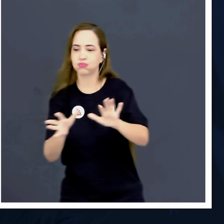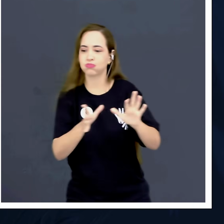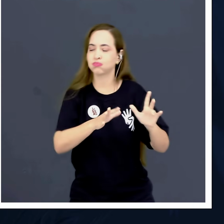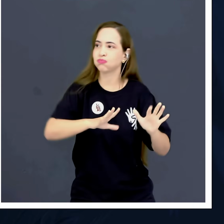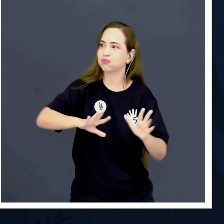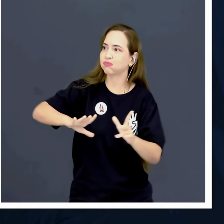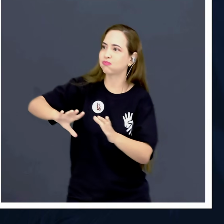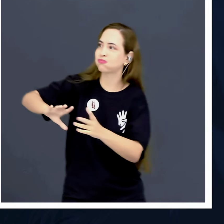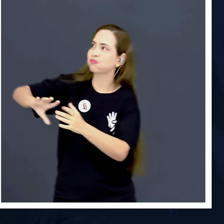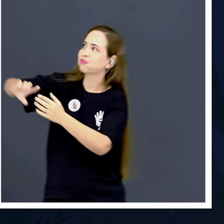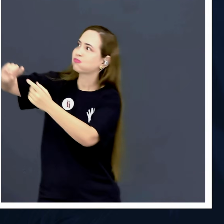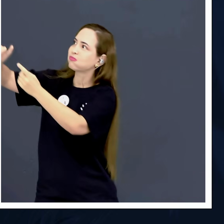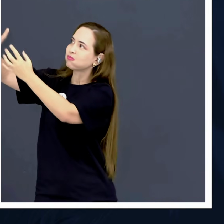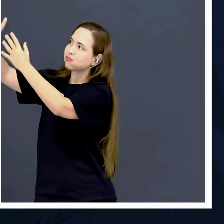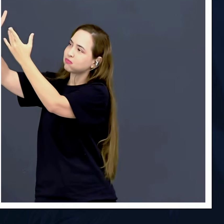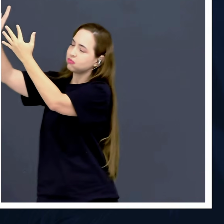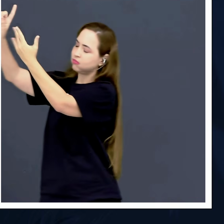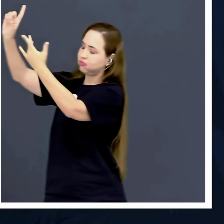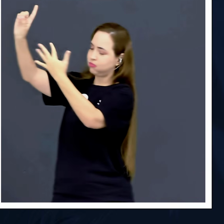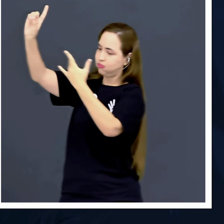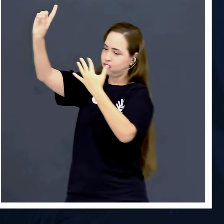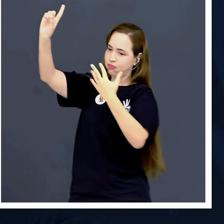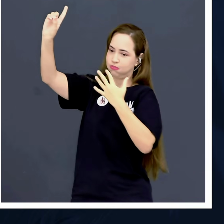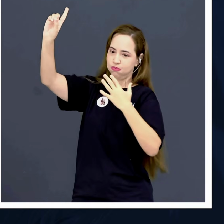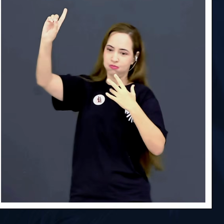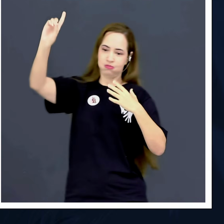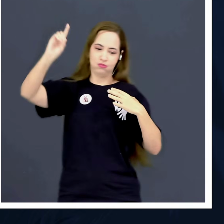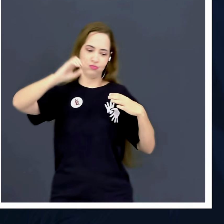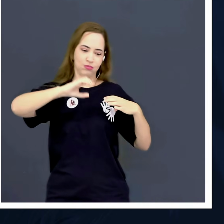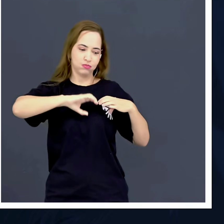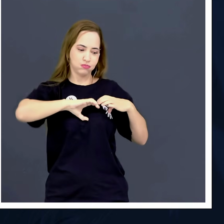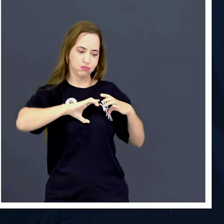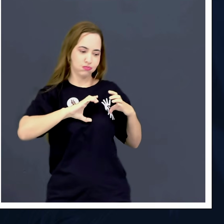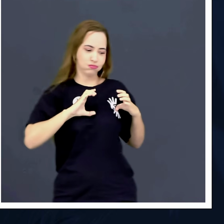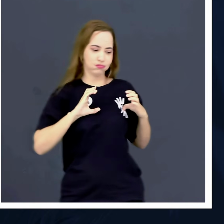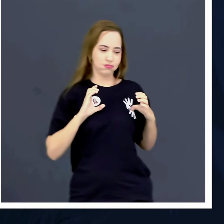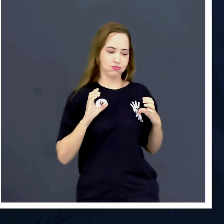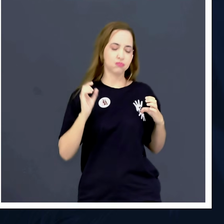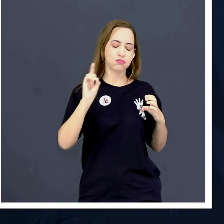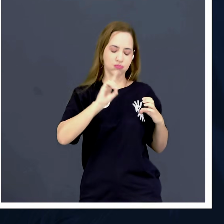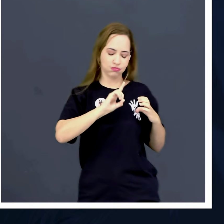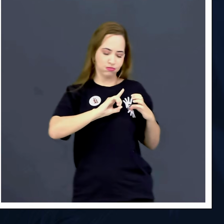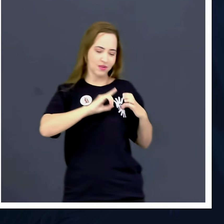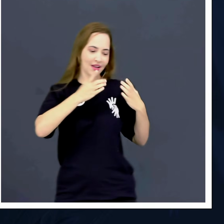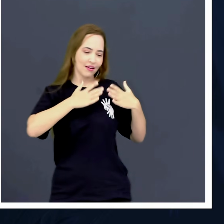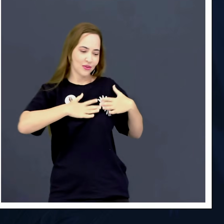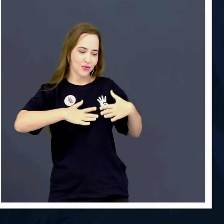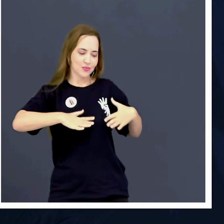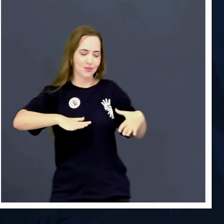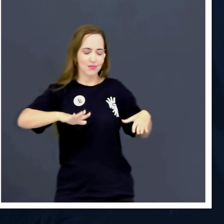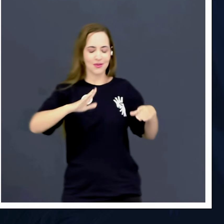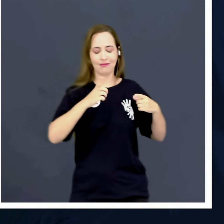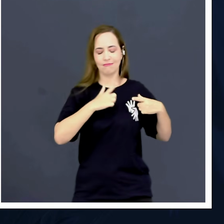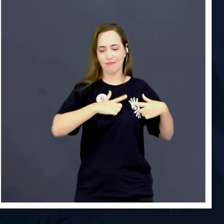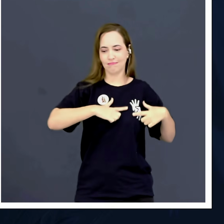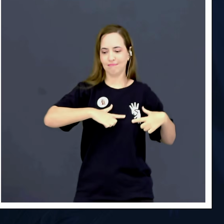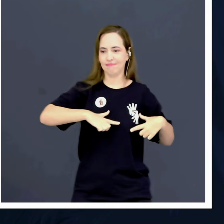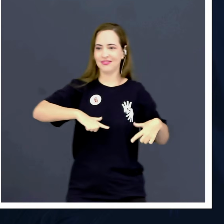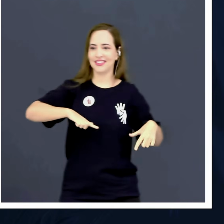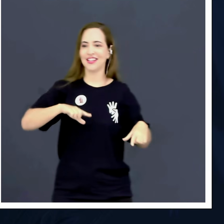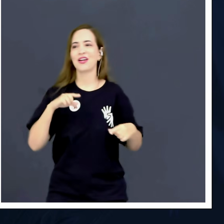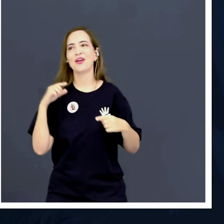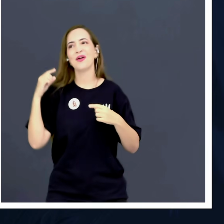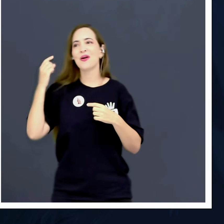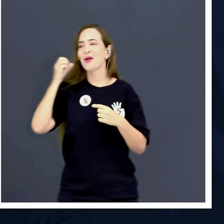Corre para o mar, teu rio de amor por mim. Eu abrirei meu coração, deixando a tua cura entrar.